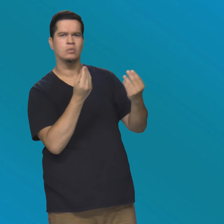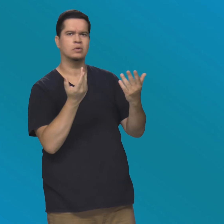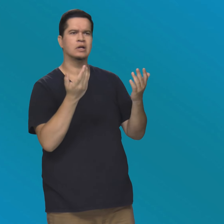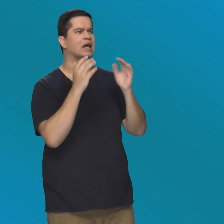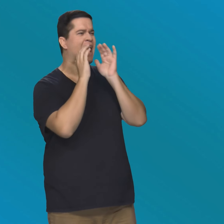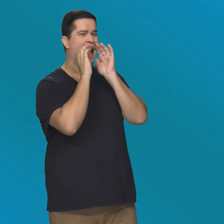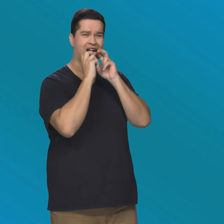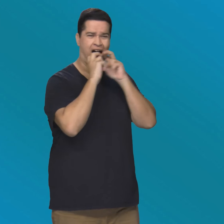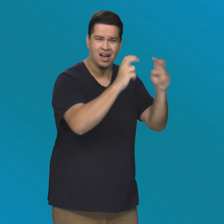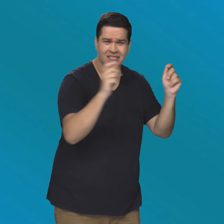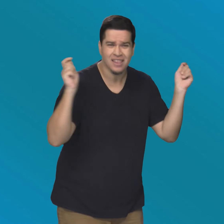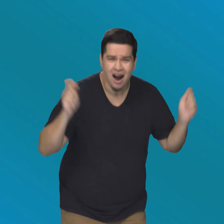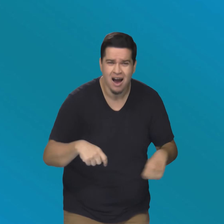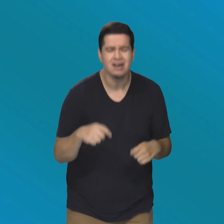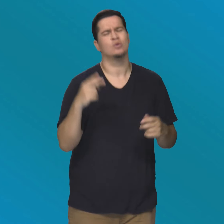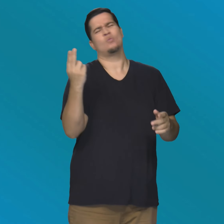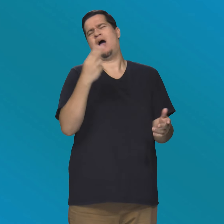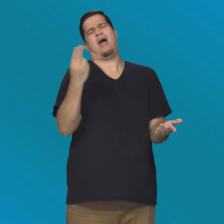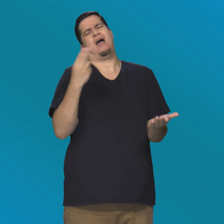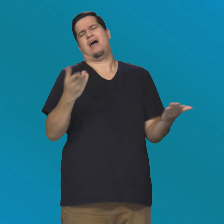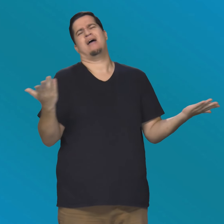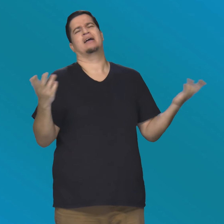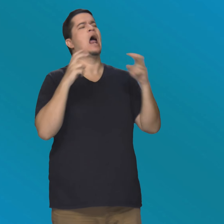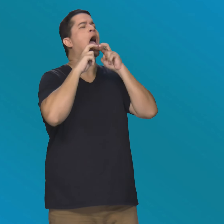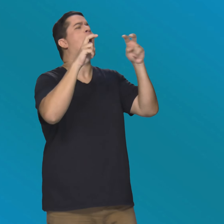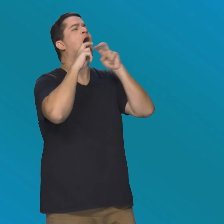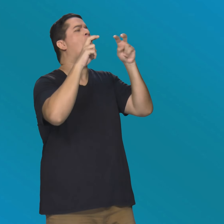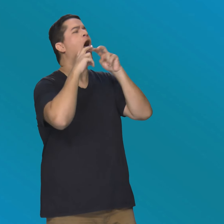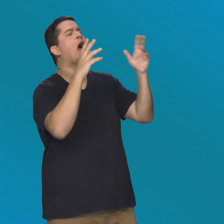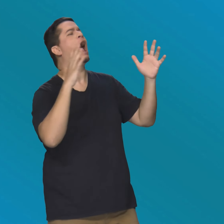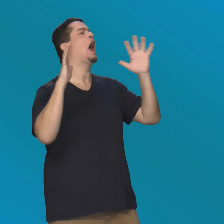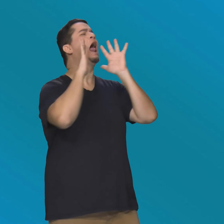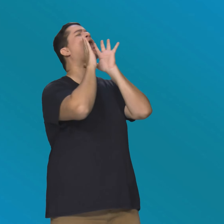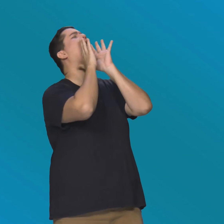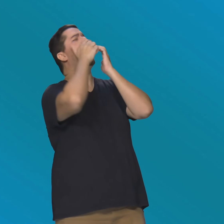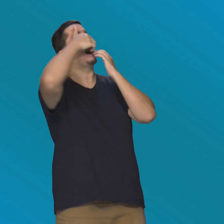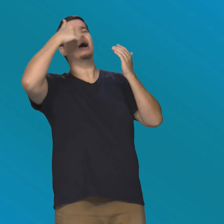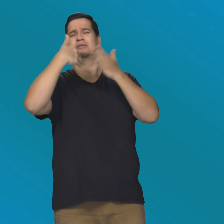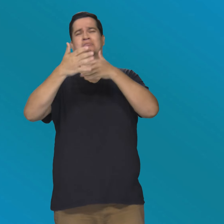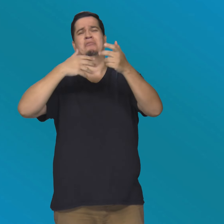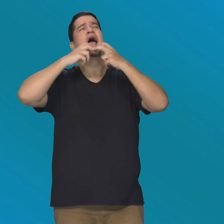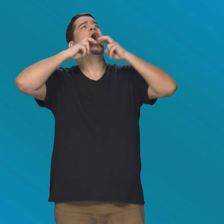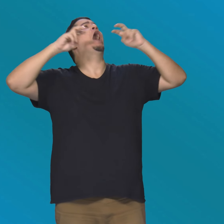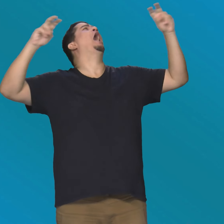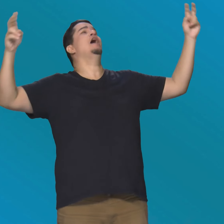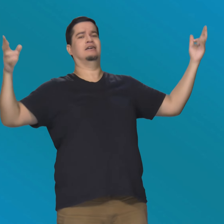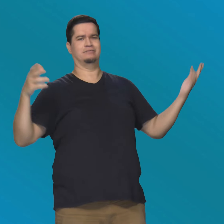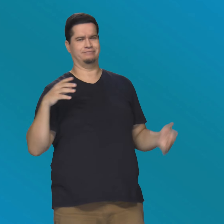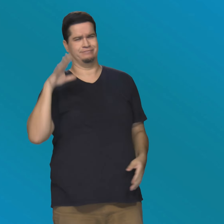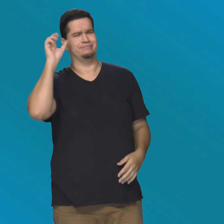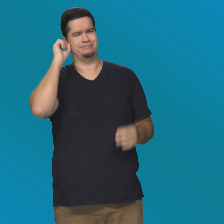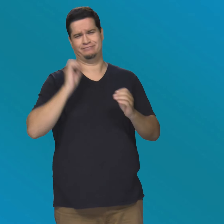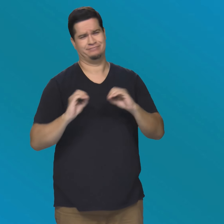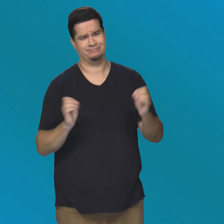logo à sua frente não adianta você gritar ou esgoelar porque essa pessoa é surda né Não vai adiantar